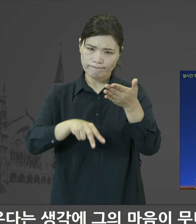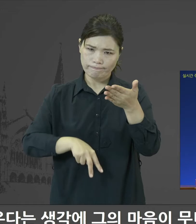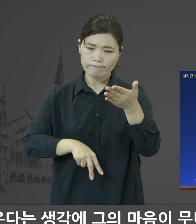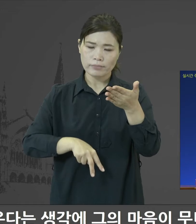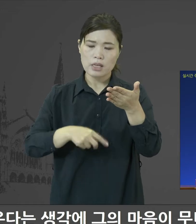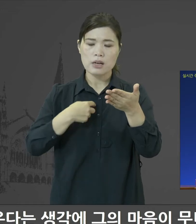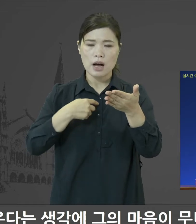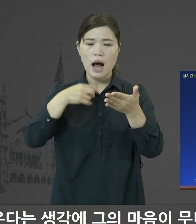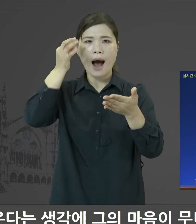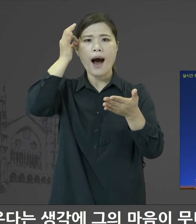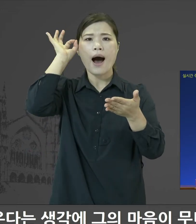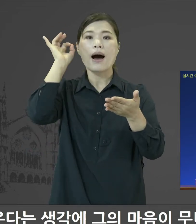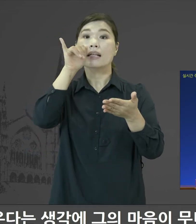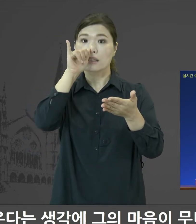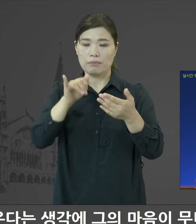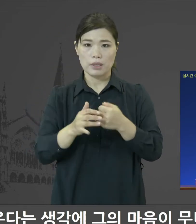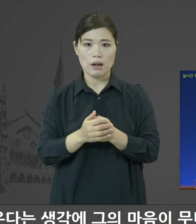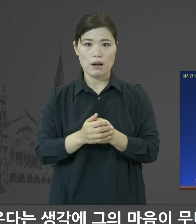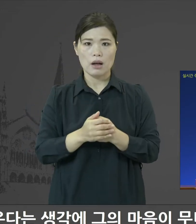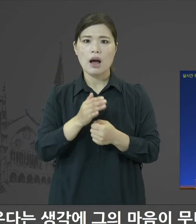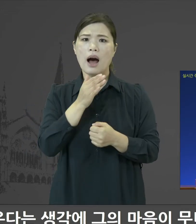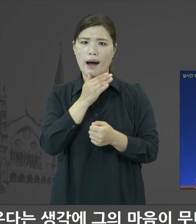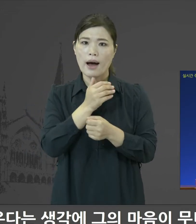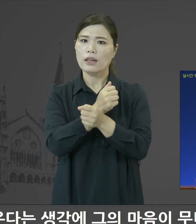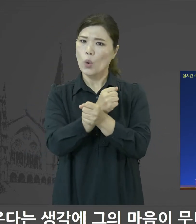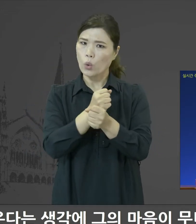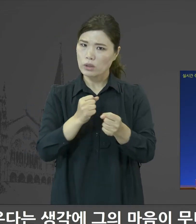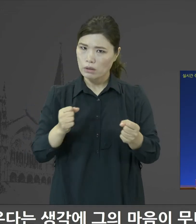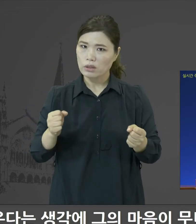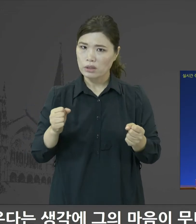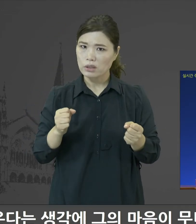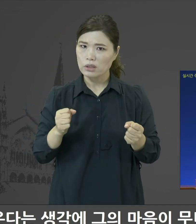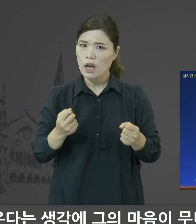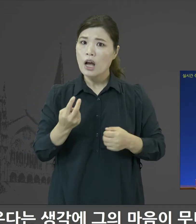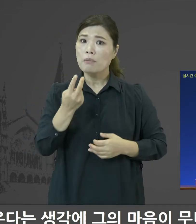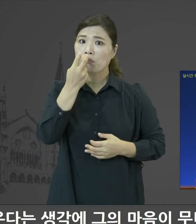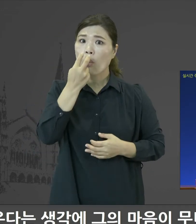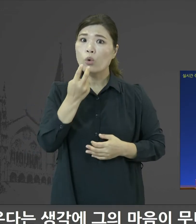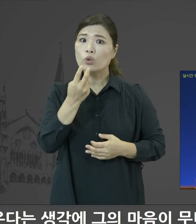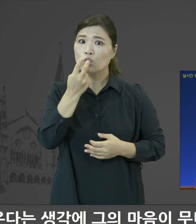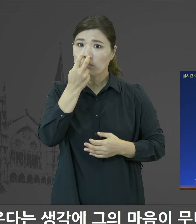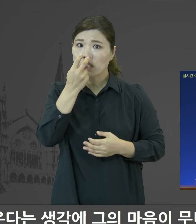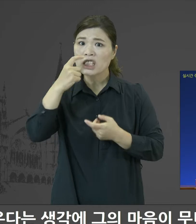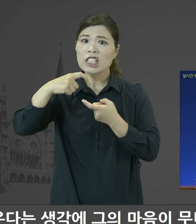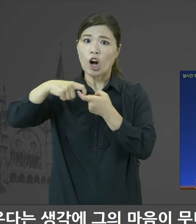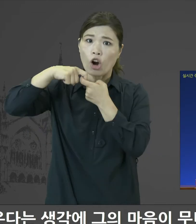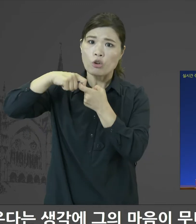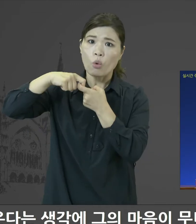하나 있다. 용서는요, 목숨을 걸고 받아야 되는 겁니다.